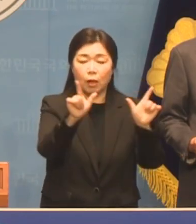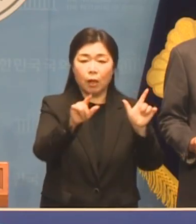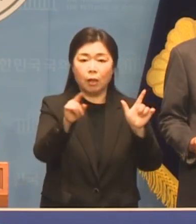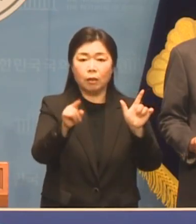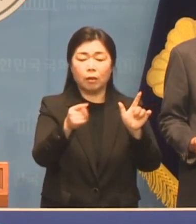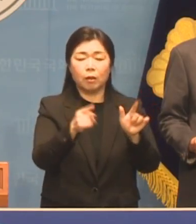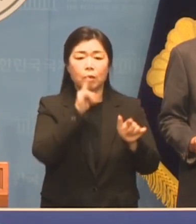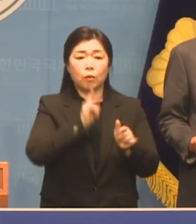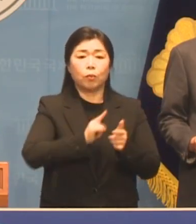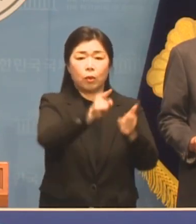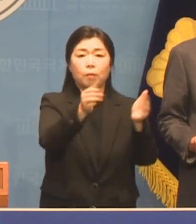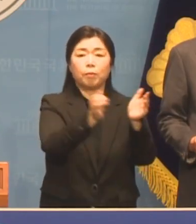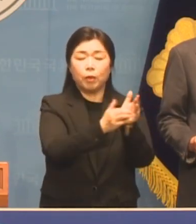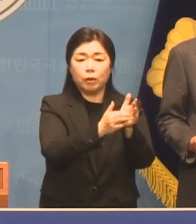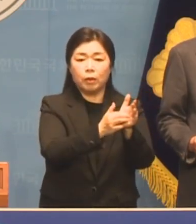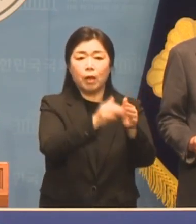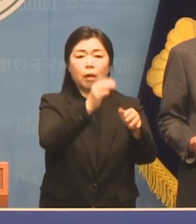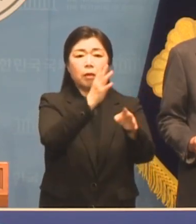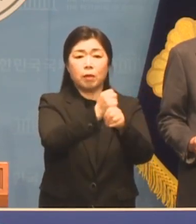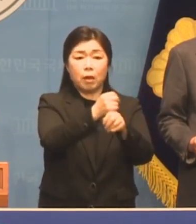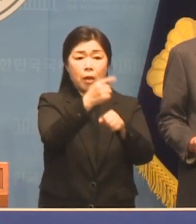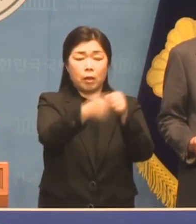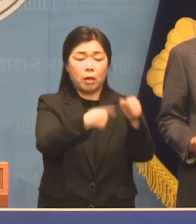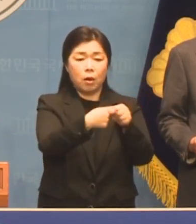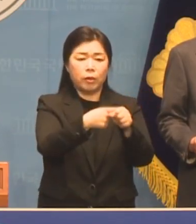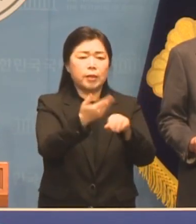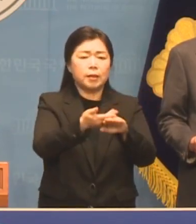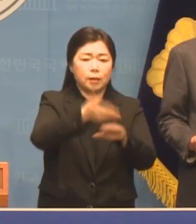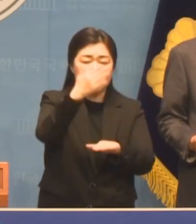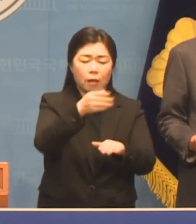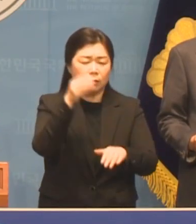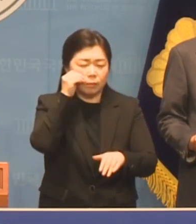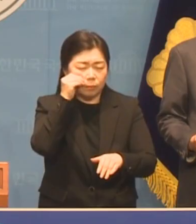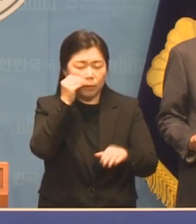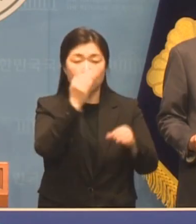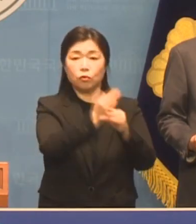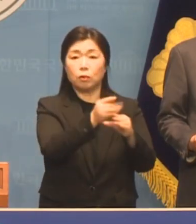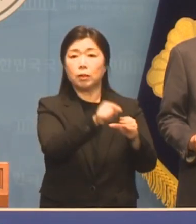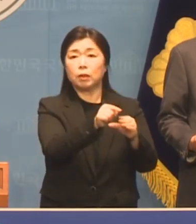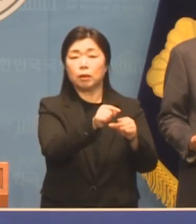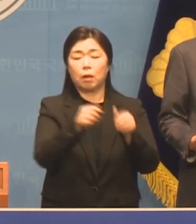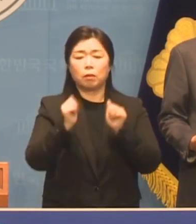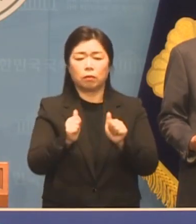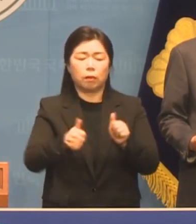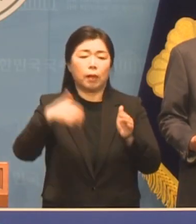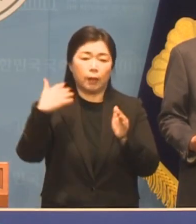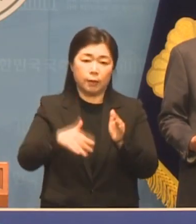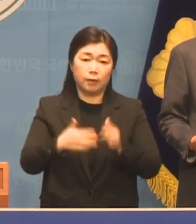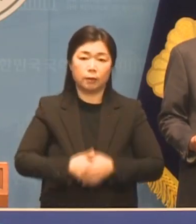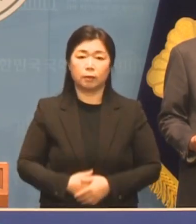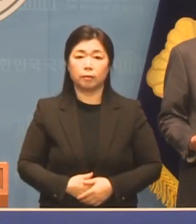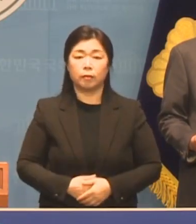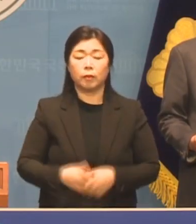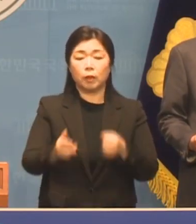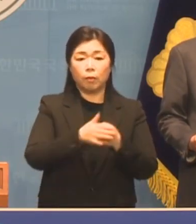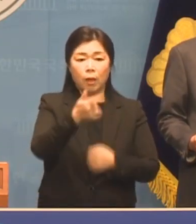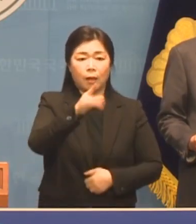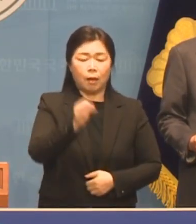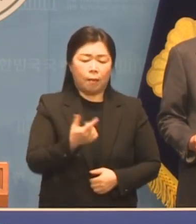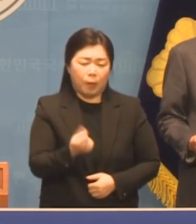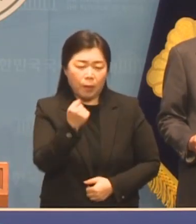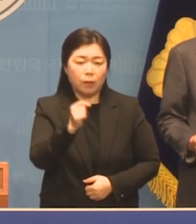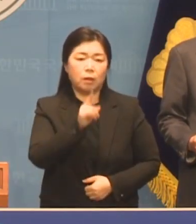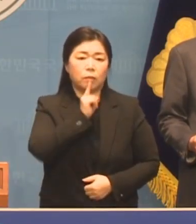10768로 송치된 지 약 1년이 되도록 방치되어 있습니다. 이에 강창고의 신속한